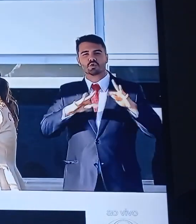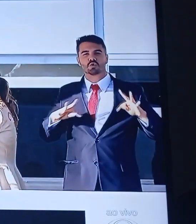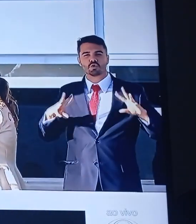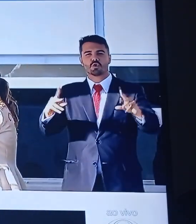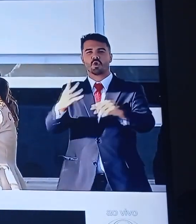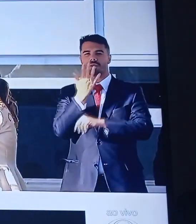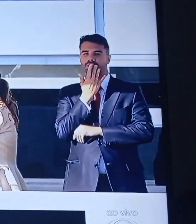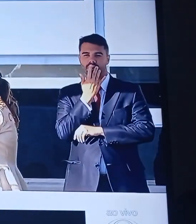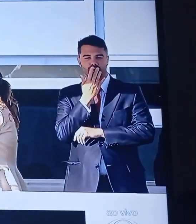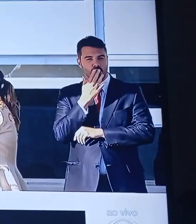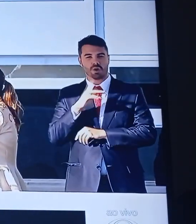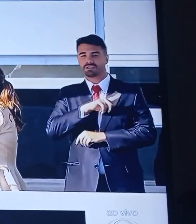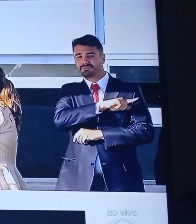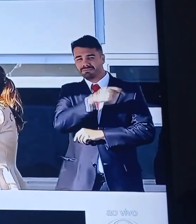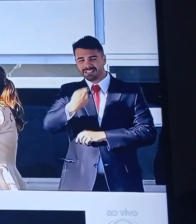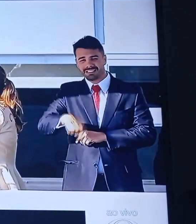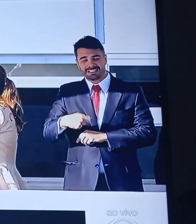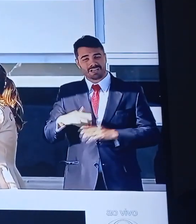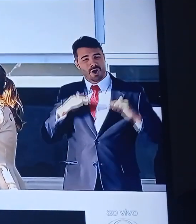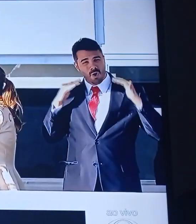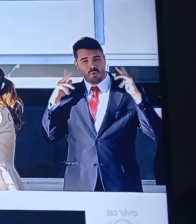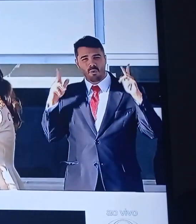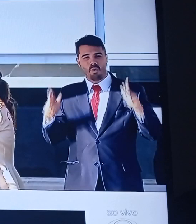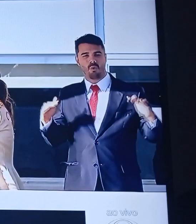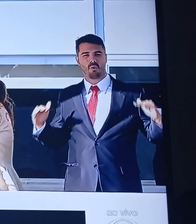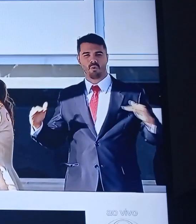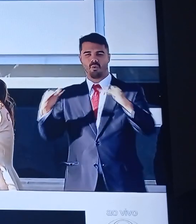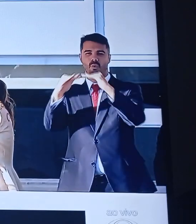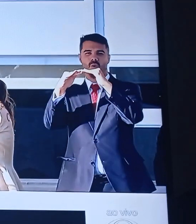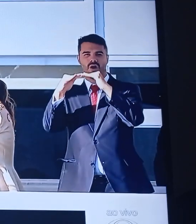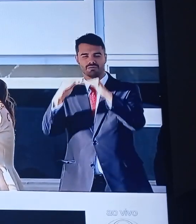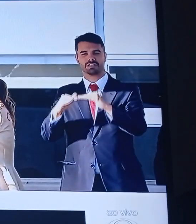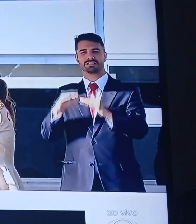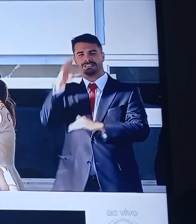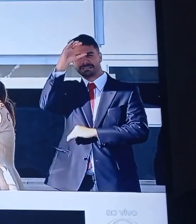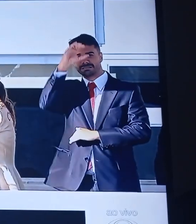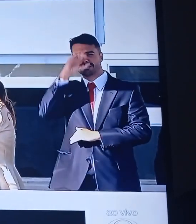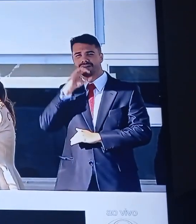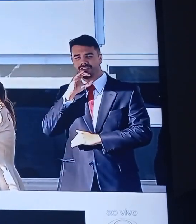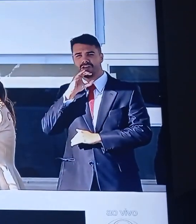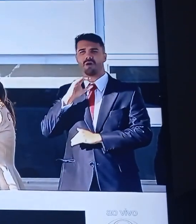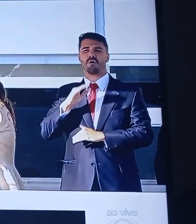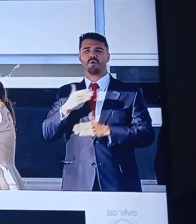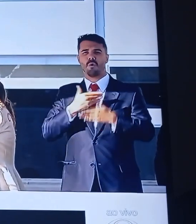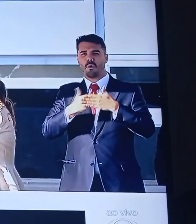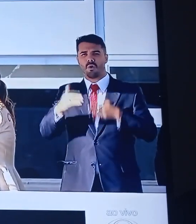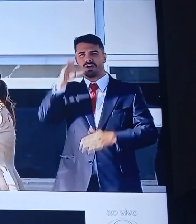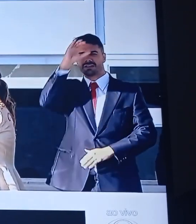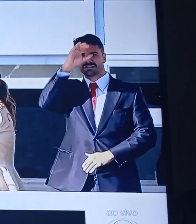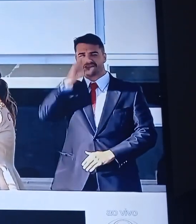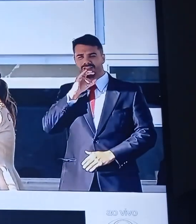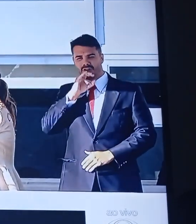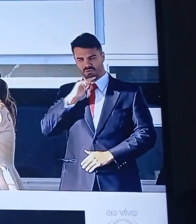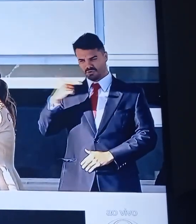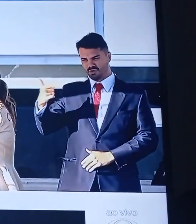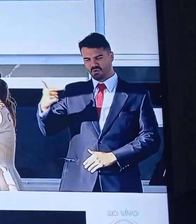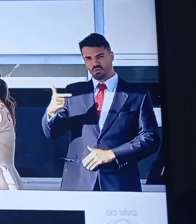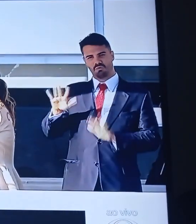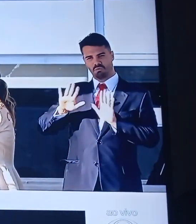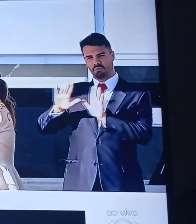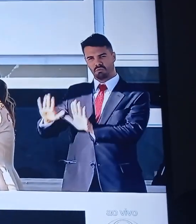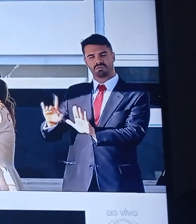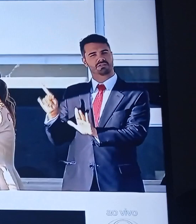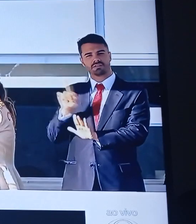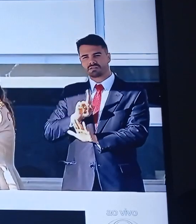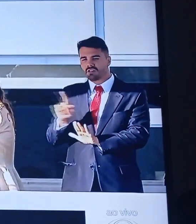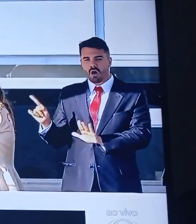mesmos direitos e oportunidades. Ninguém será cidadão ou cidadã de segunda classe. Ninguém terá mais